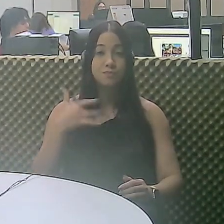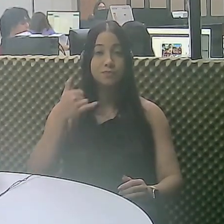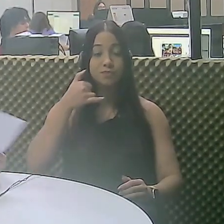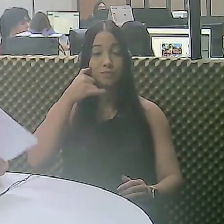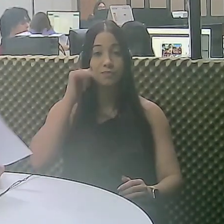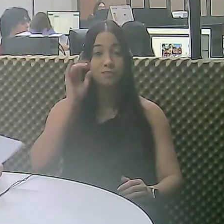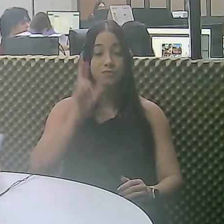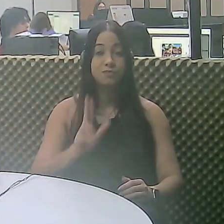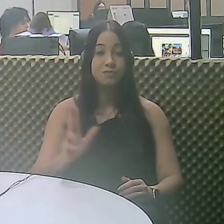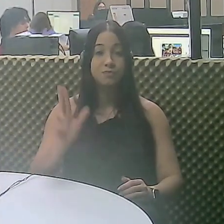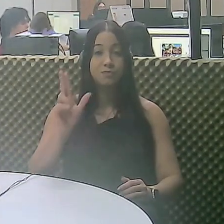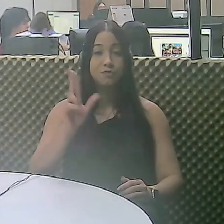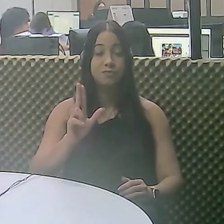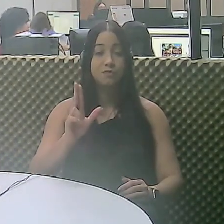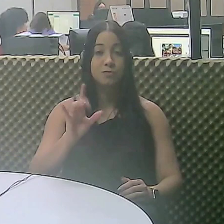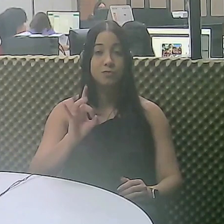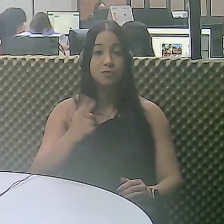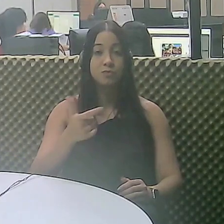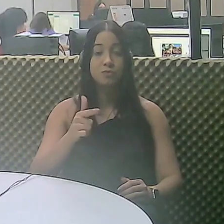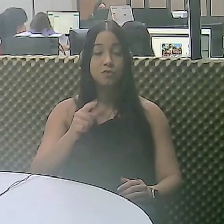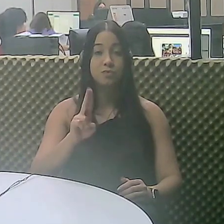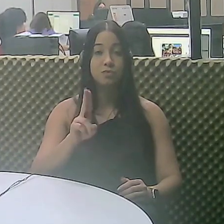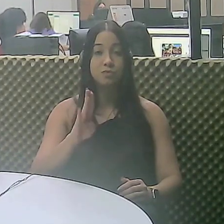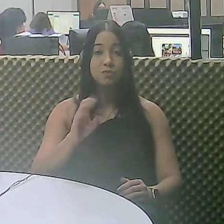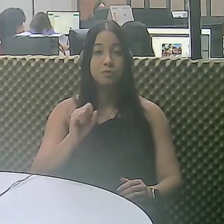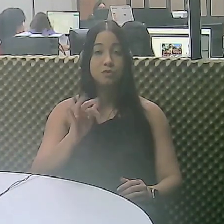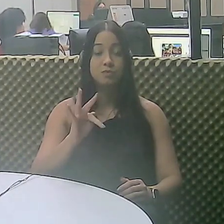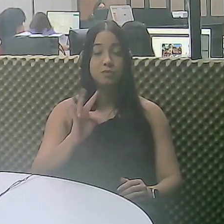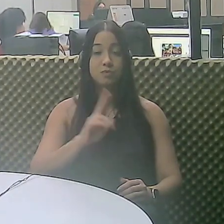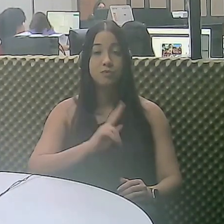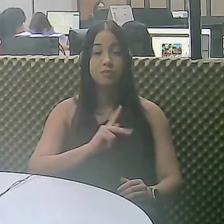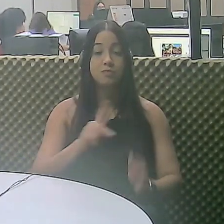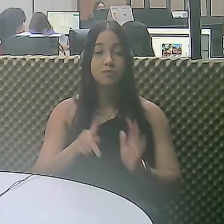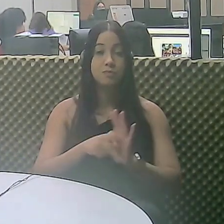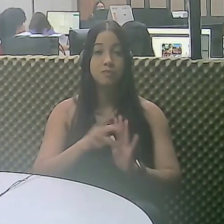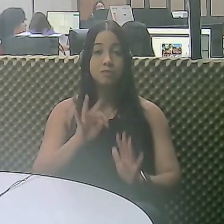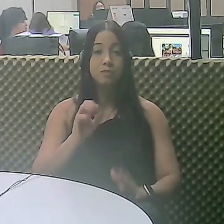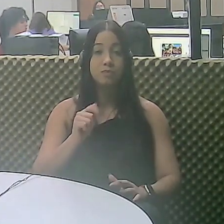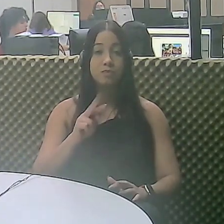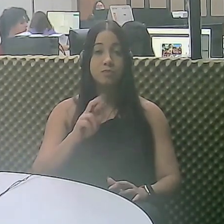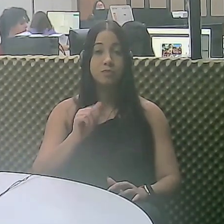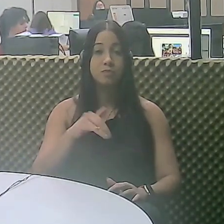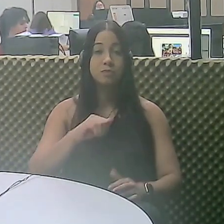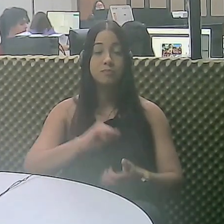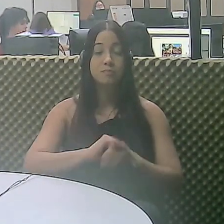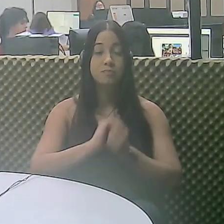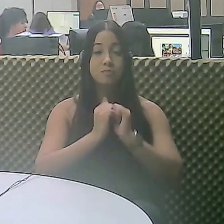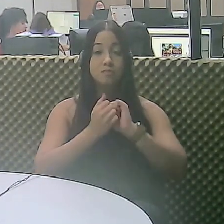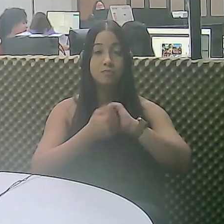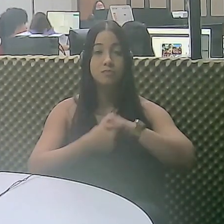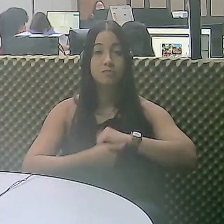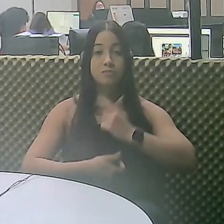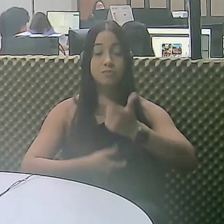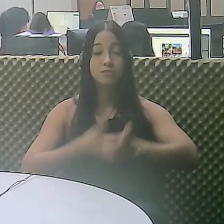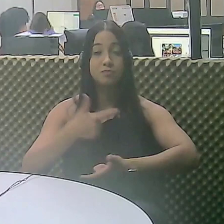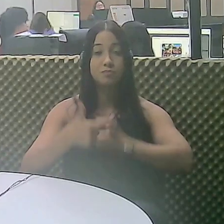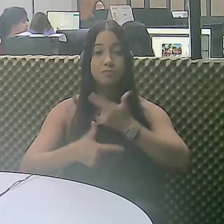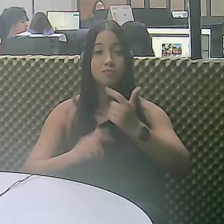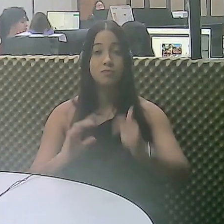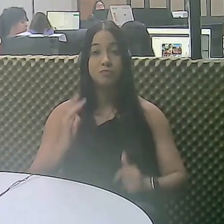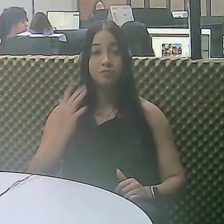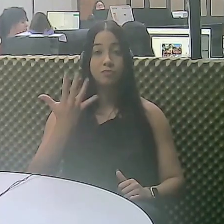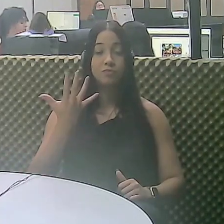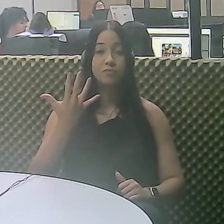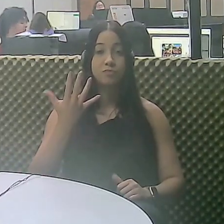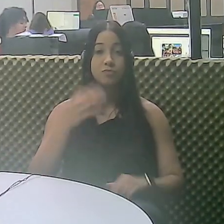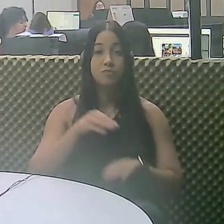de Uberlândia exceto a ubsf tapuirama passará por adequações o serviço será realizado de forma